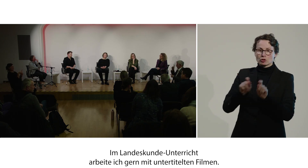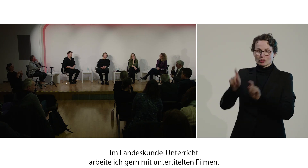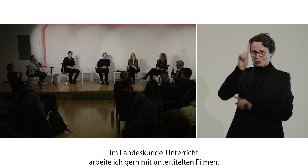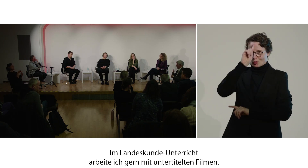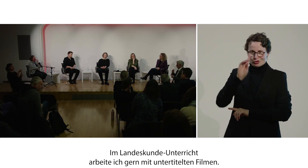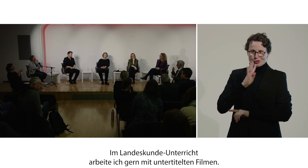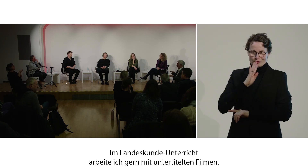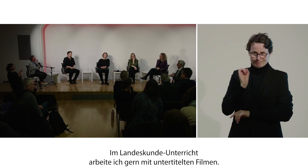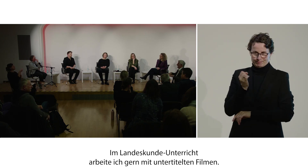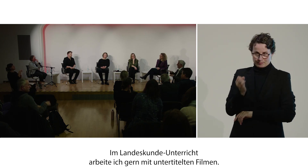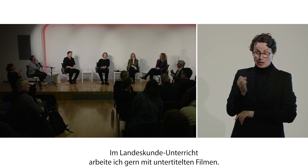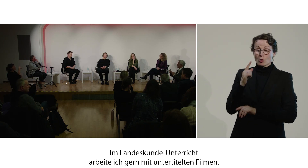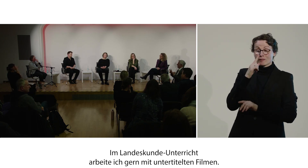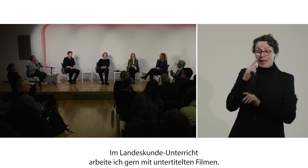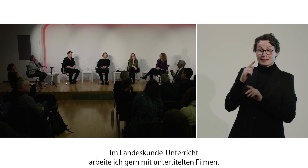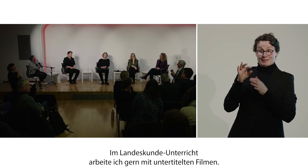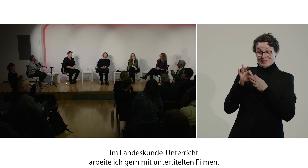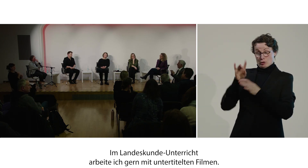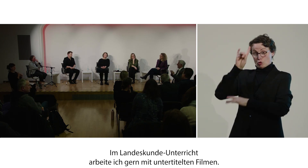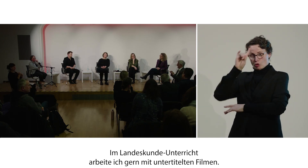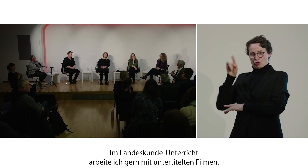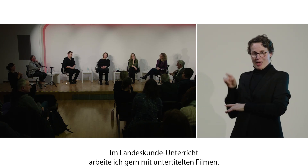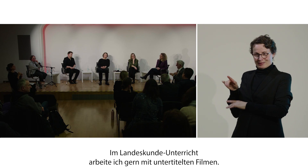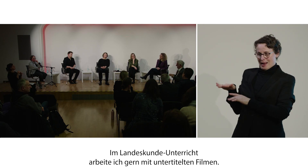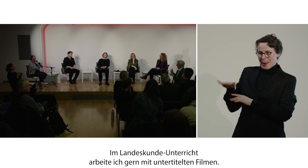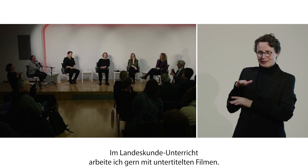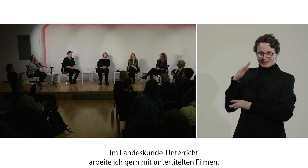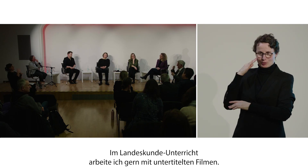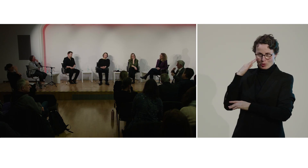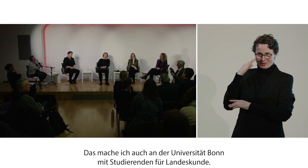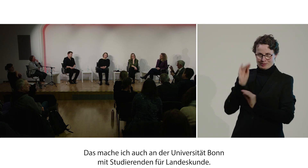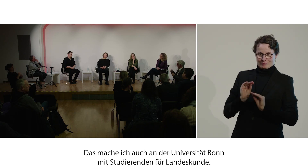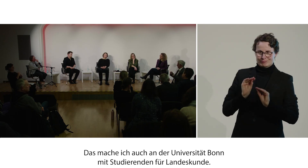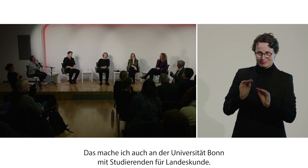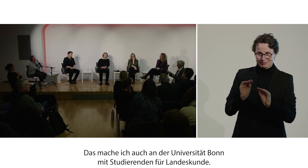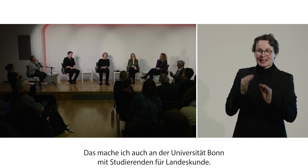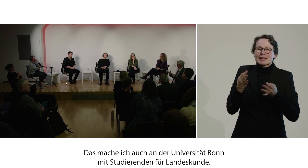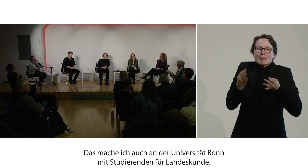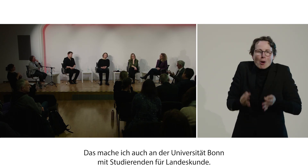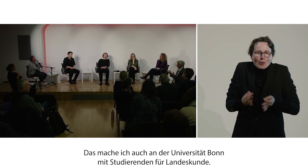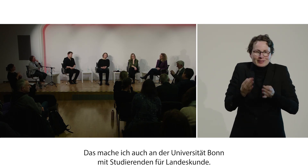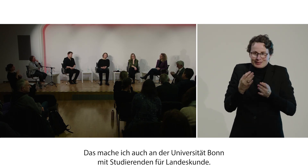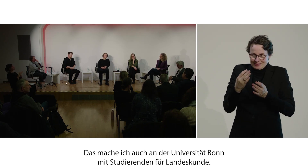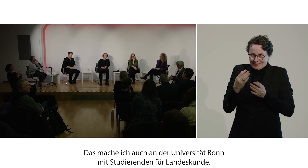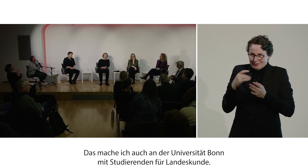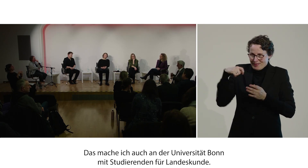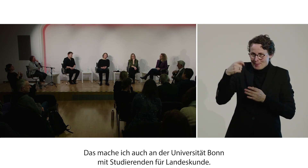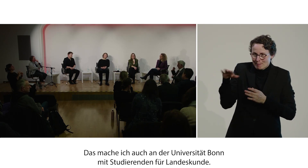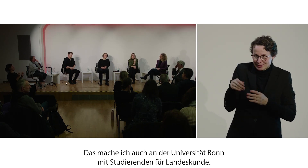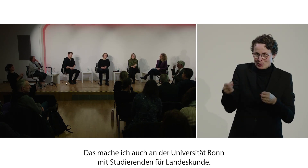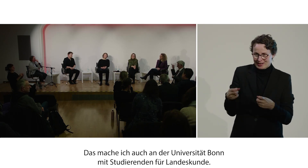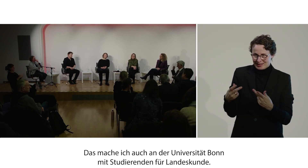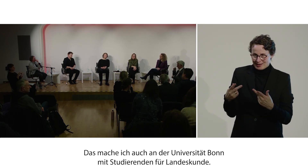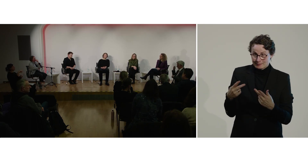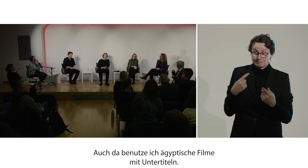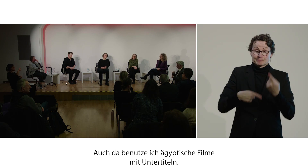Landeskundeunterricht arbeite ich dann sehr gerne mit Texten, mit Filmen, die auch Untertitel haben. Genau das Gleiche mache ich hier an der Universität Bonn mit Studierenden